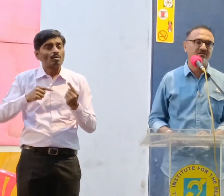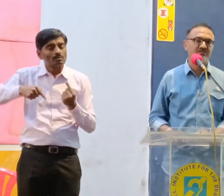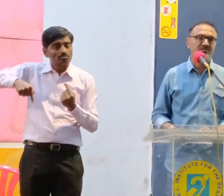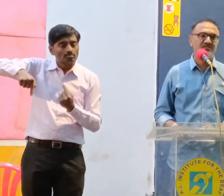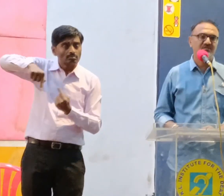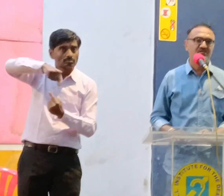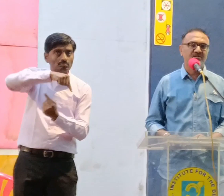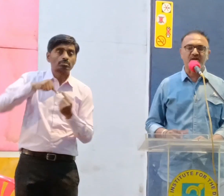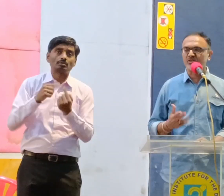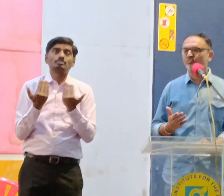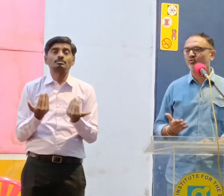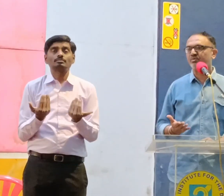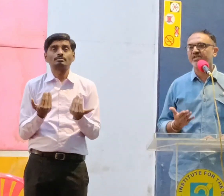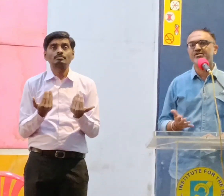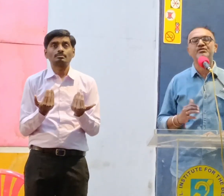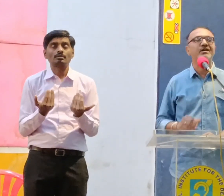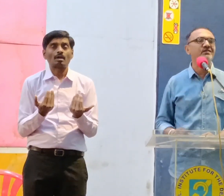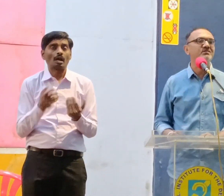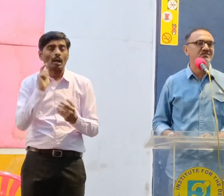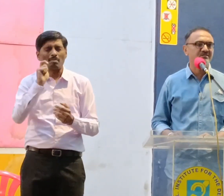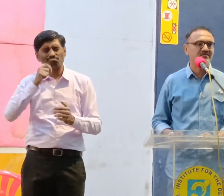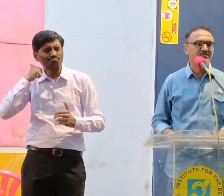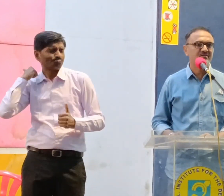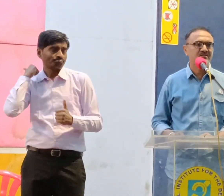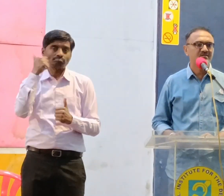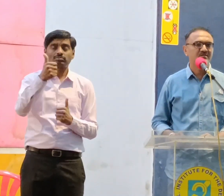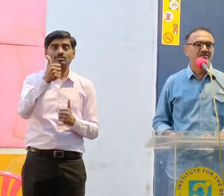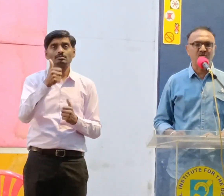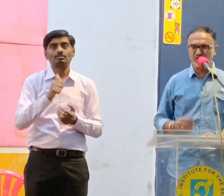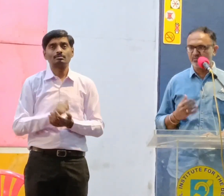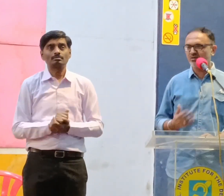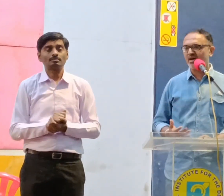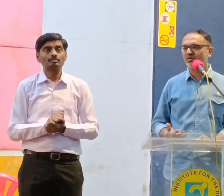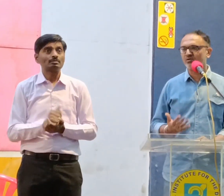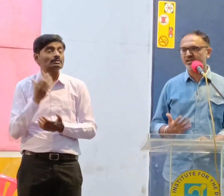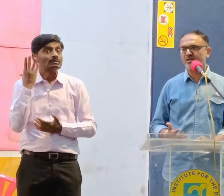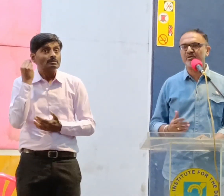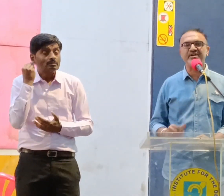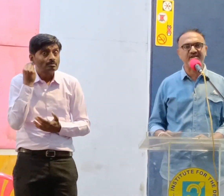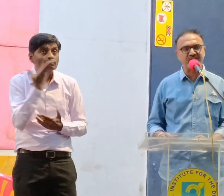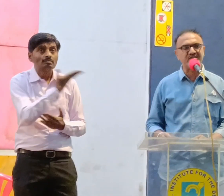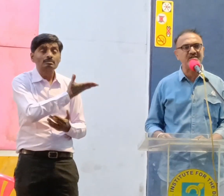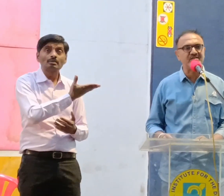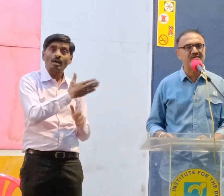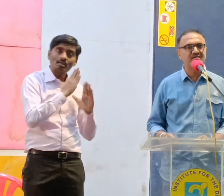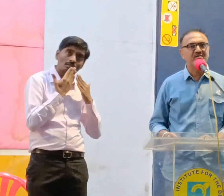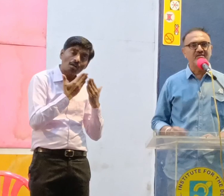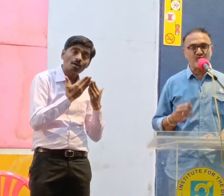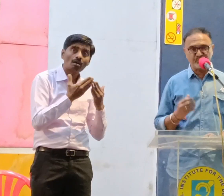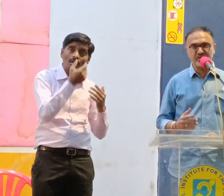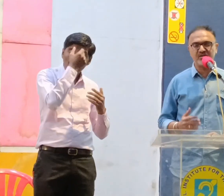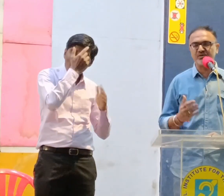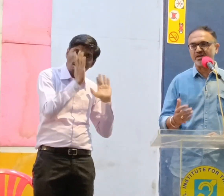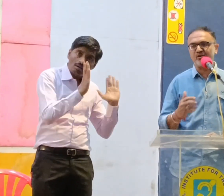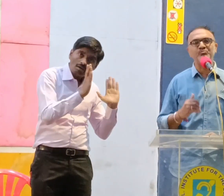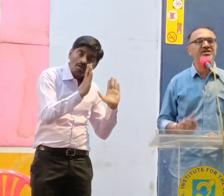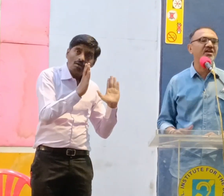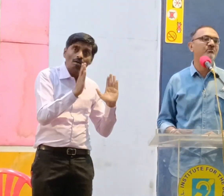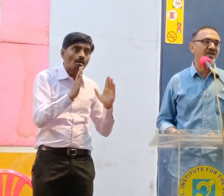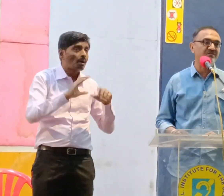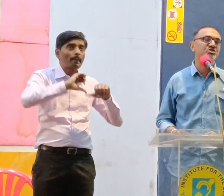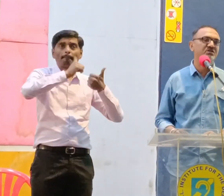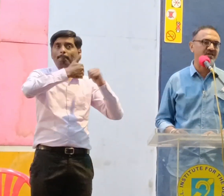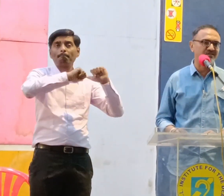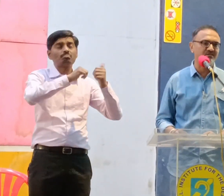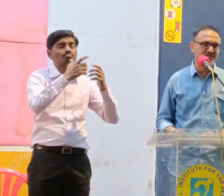ચાલે. તો આ તો બહુ ભગીરથ કાર્ય છે. નોર્મલ બાળકો લઈને અમે બેઠા છીએ તો પણ અમે ધાર્યું